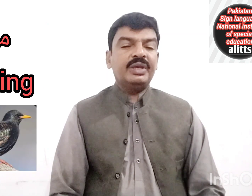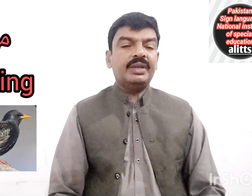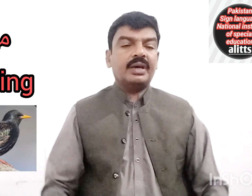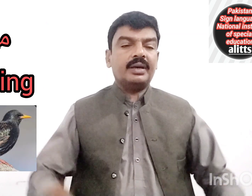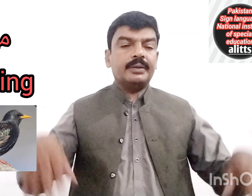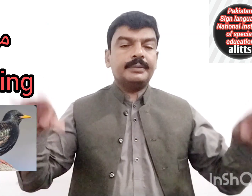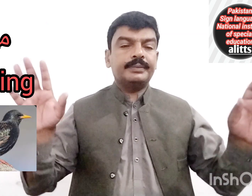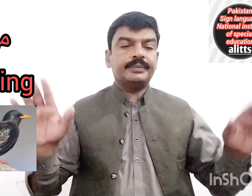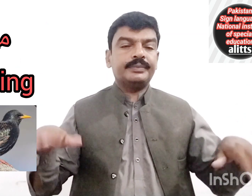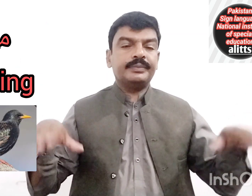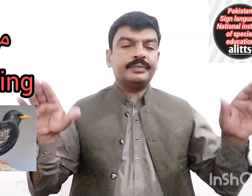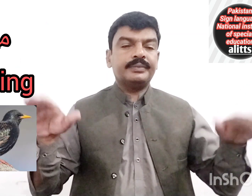मीना,